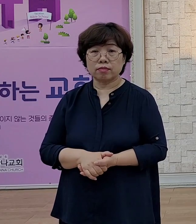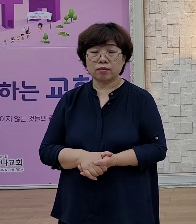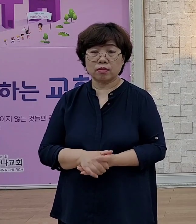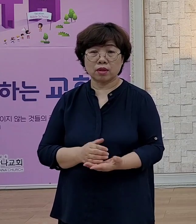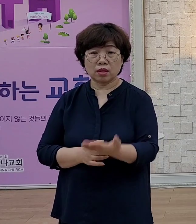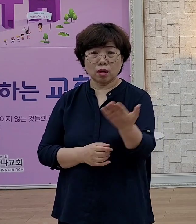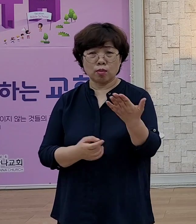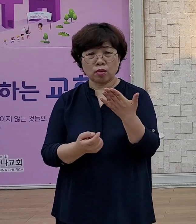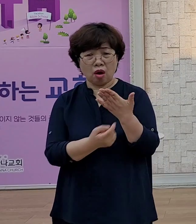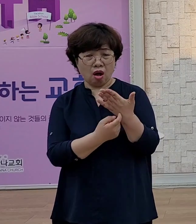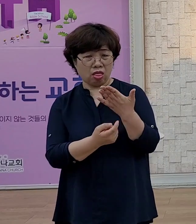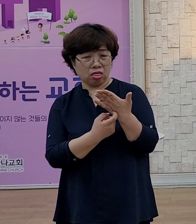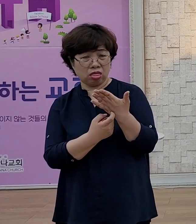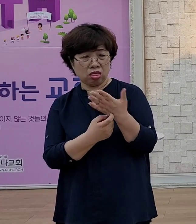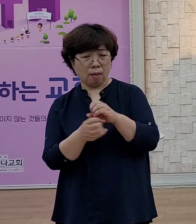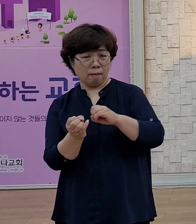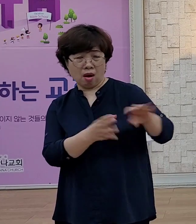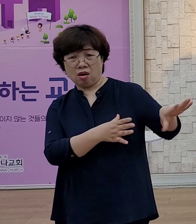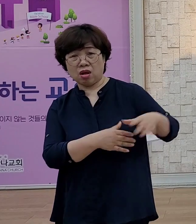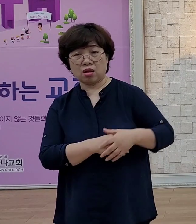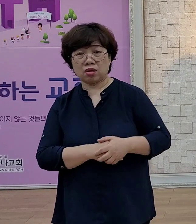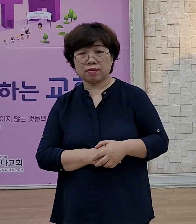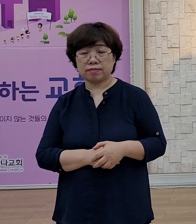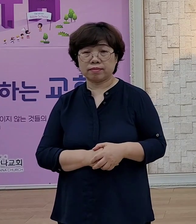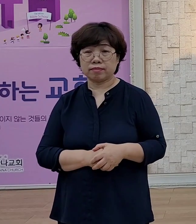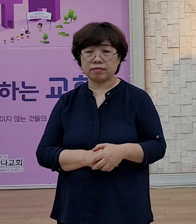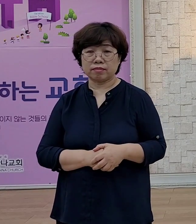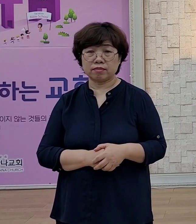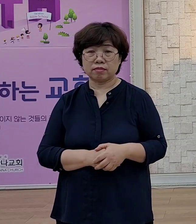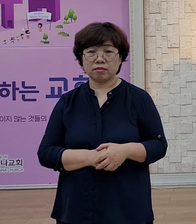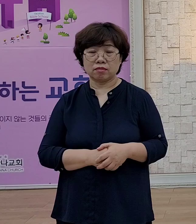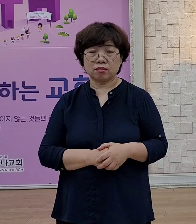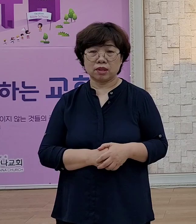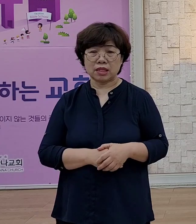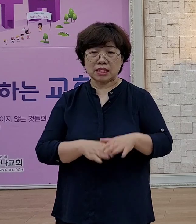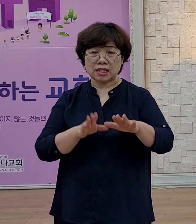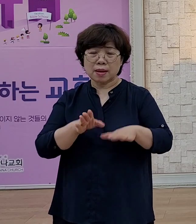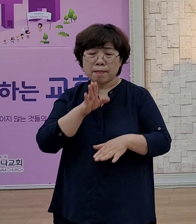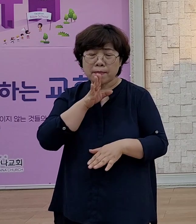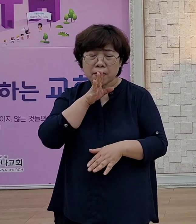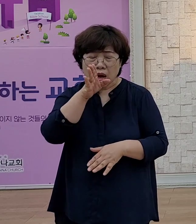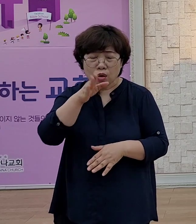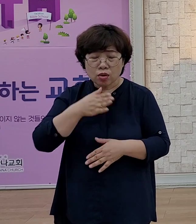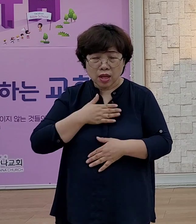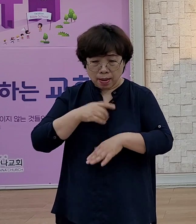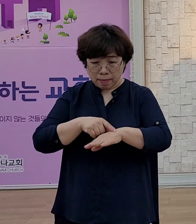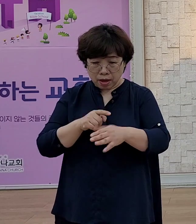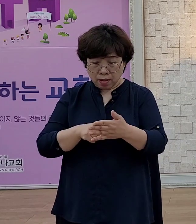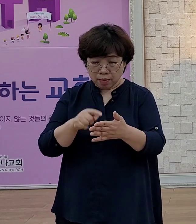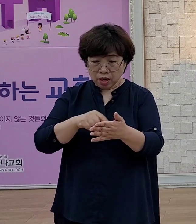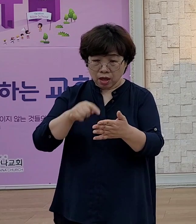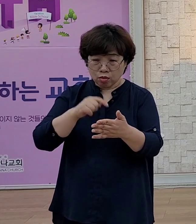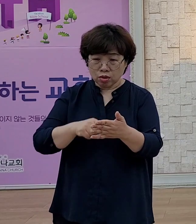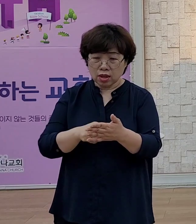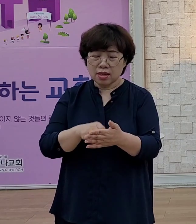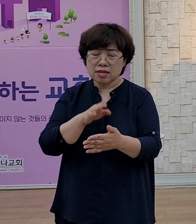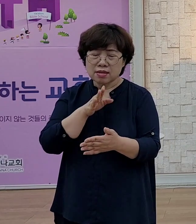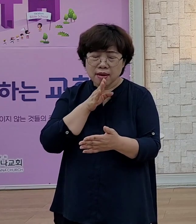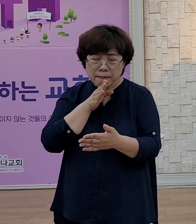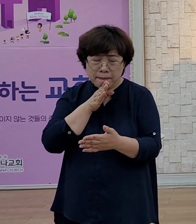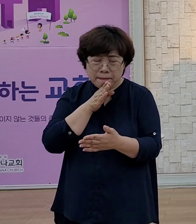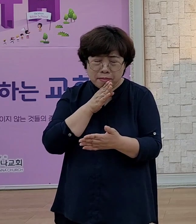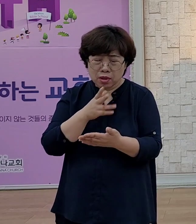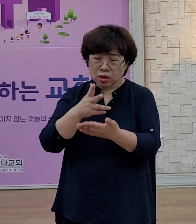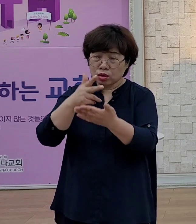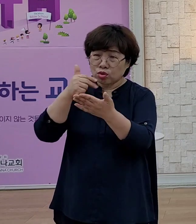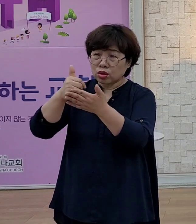여러분, 껍데기 이제 버리세요. 지금 당장 내 마음속에 정말